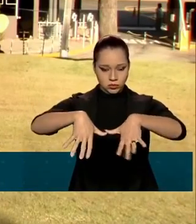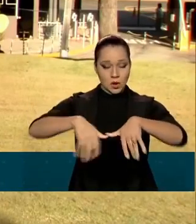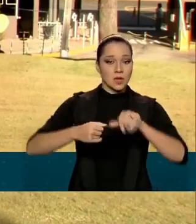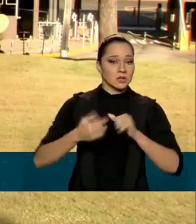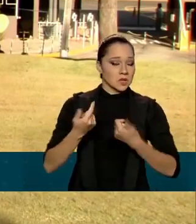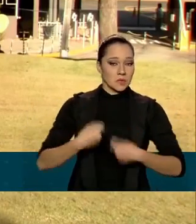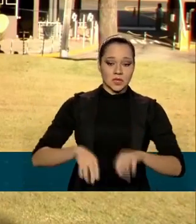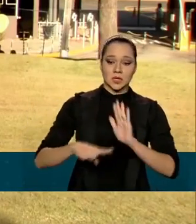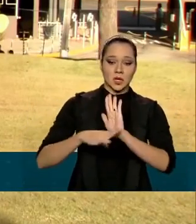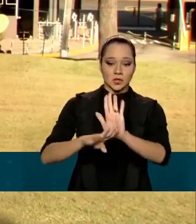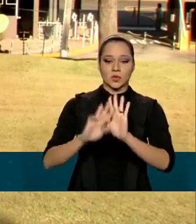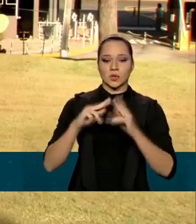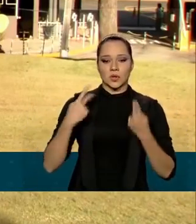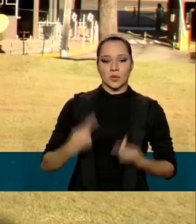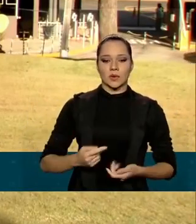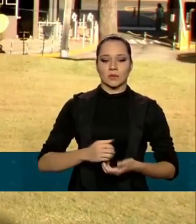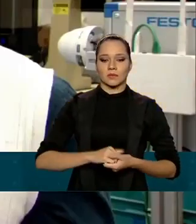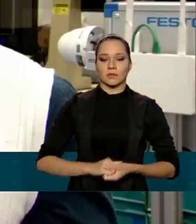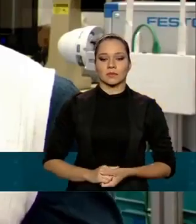humana.